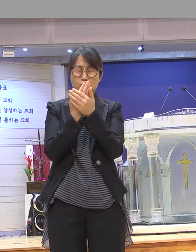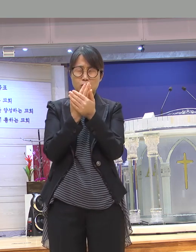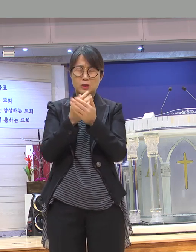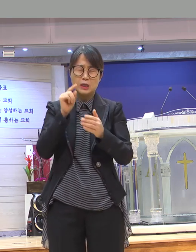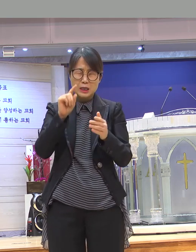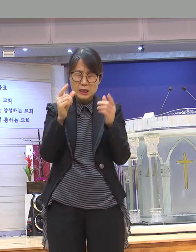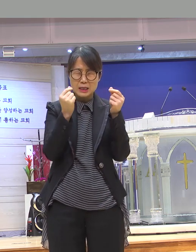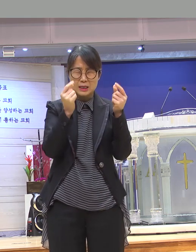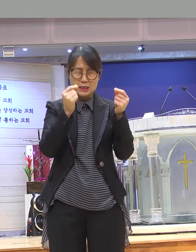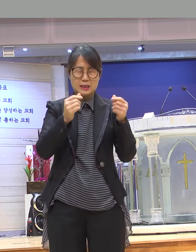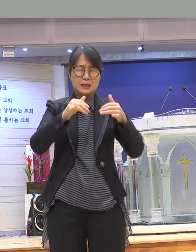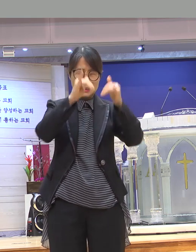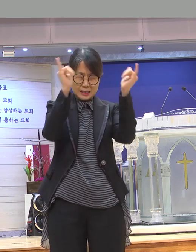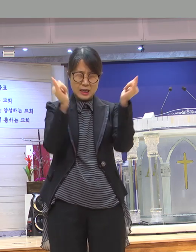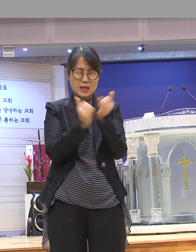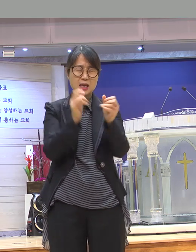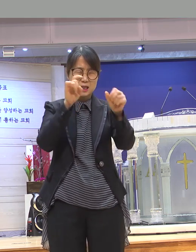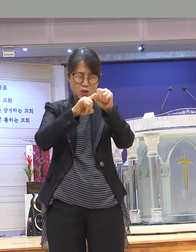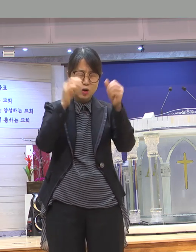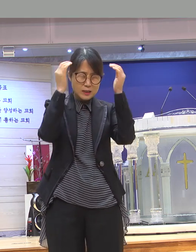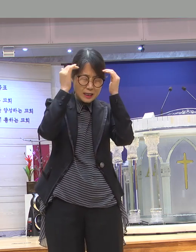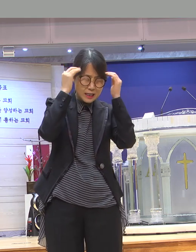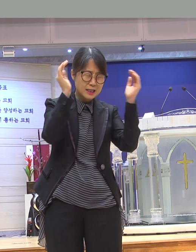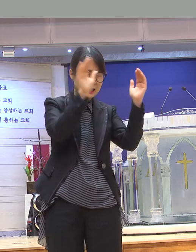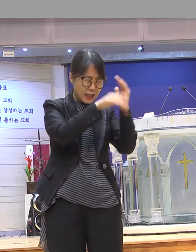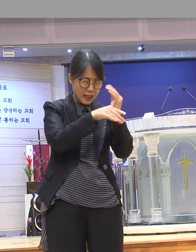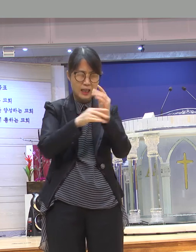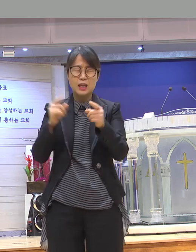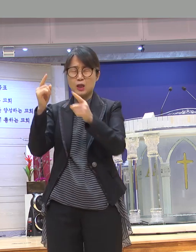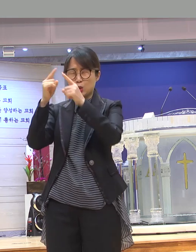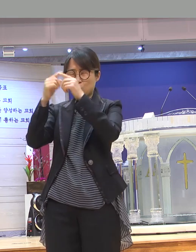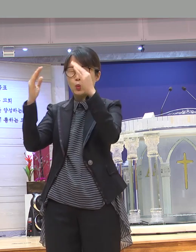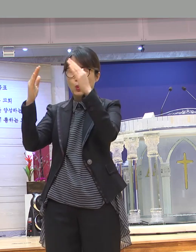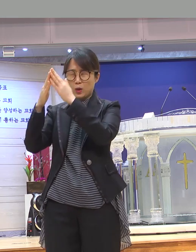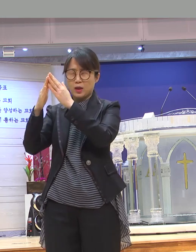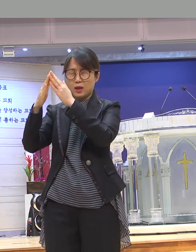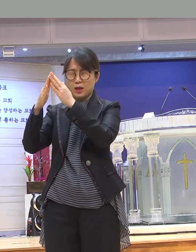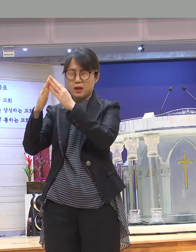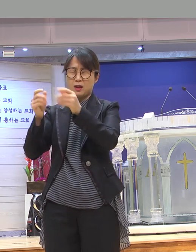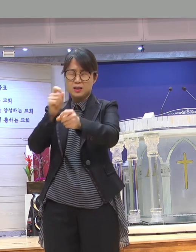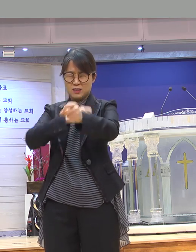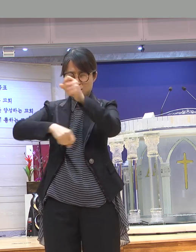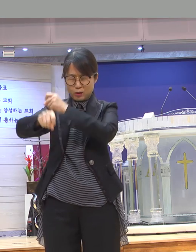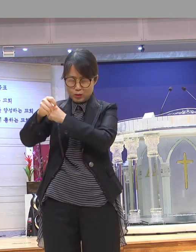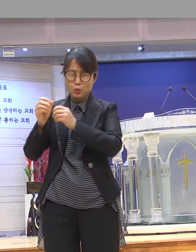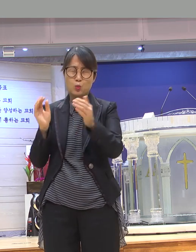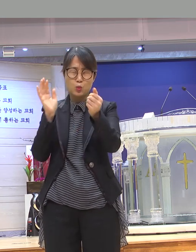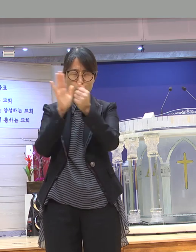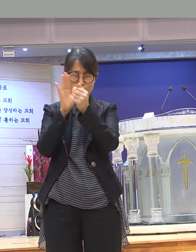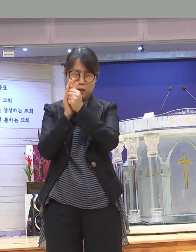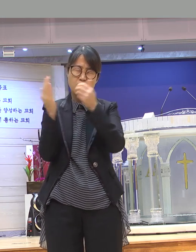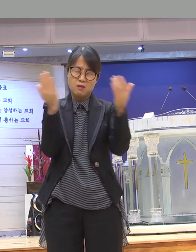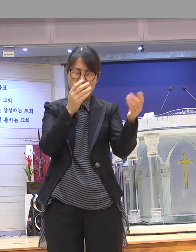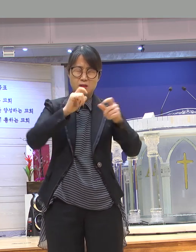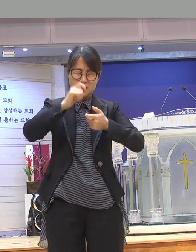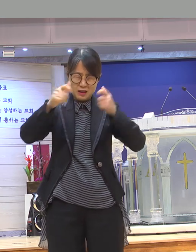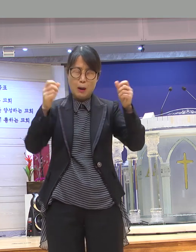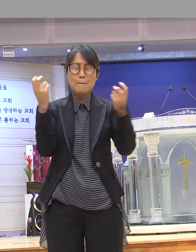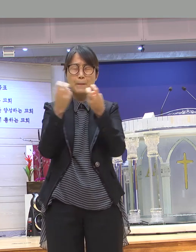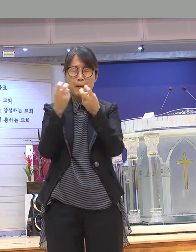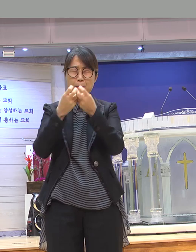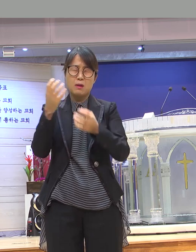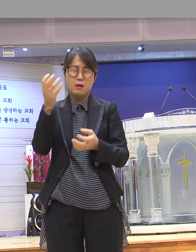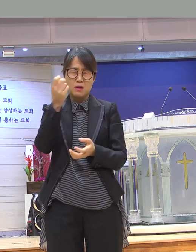베풀어 주옵소서. 이러한 사회적 재난에 교회 공동체가 적극적인 역할을 하여 다양한